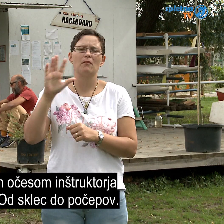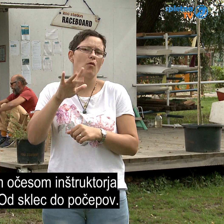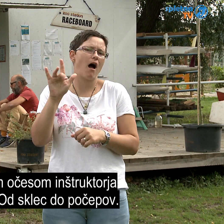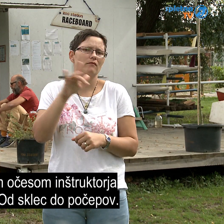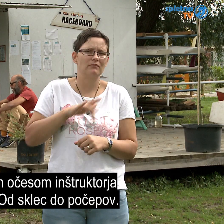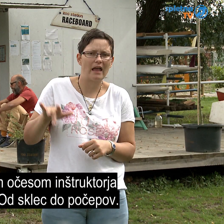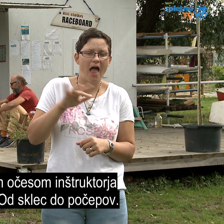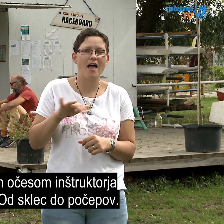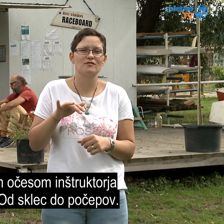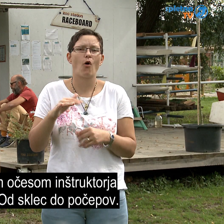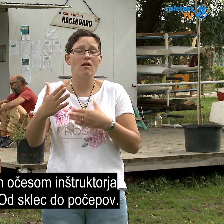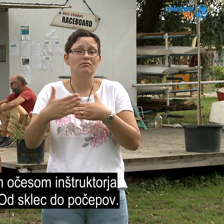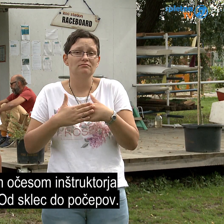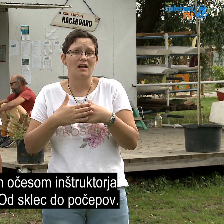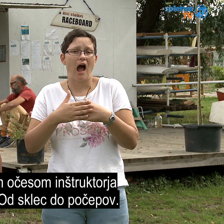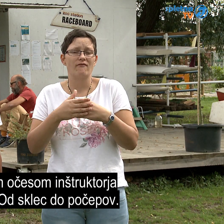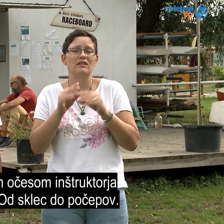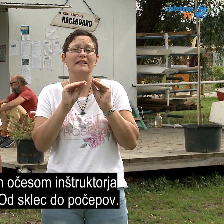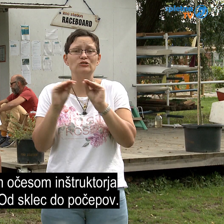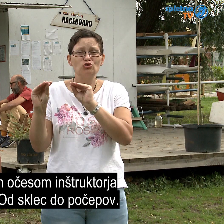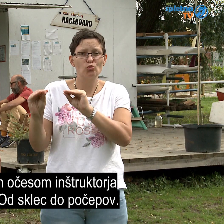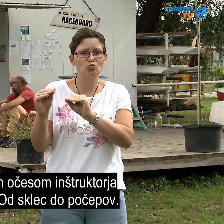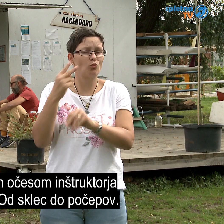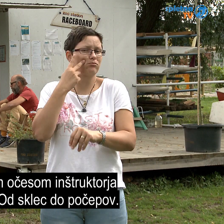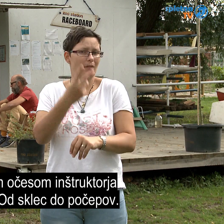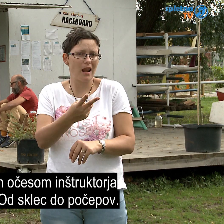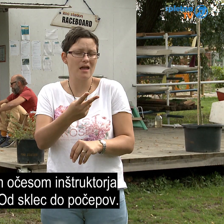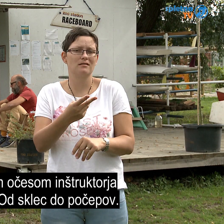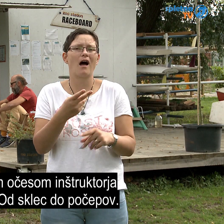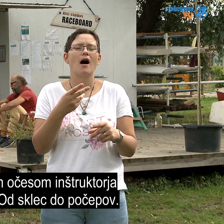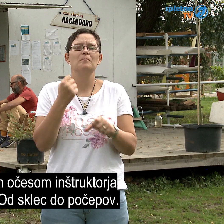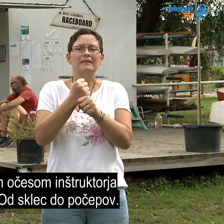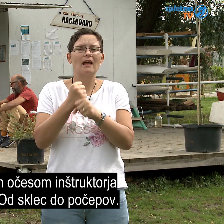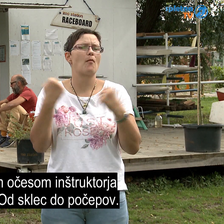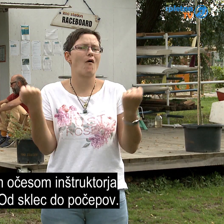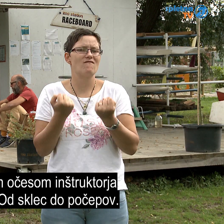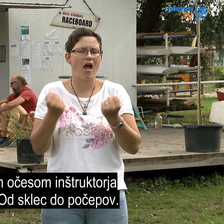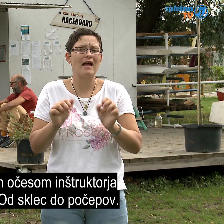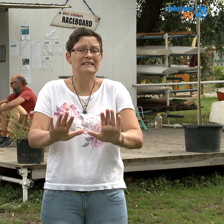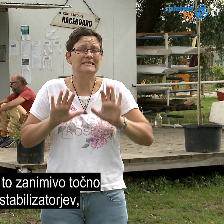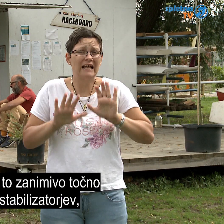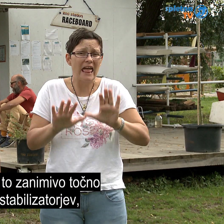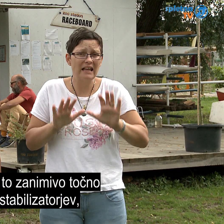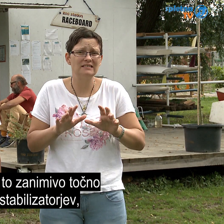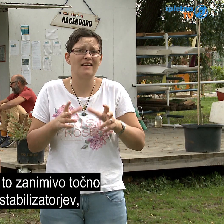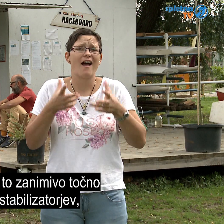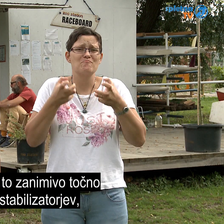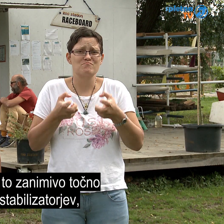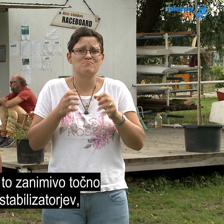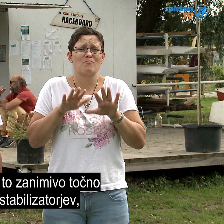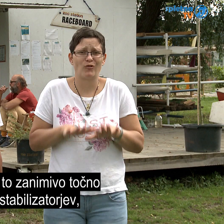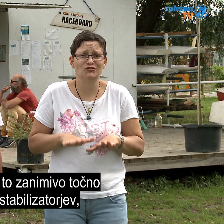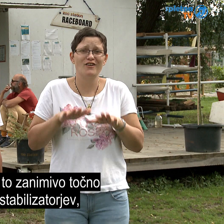budnim očesom inštruktorja delamo vaje od sklec do počepov. Spet je pa to zanimivo točno